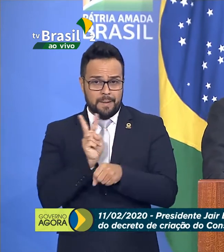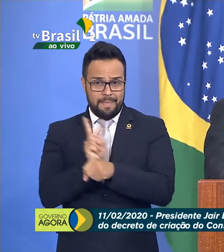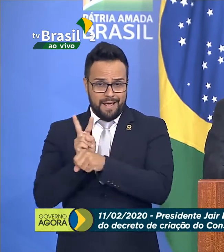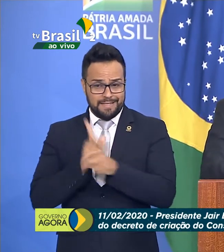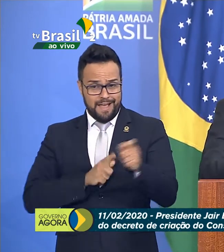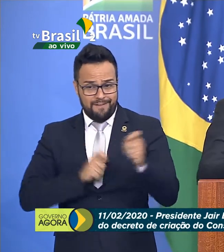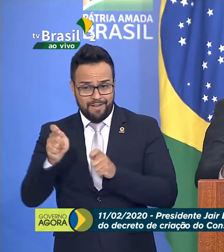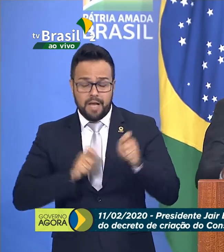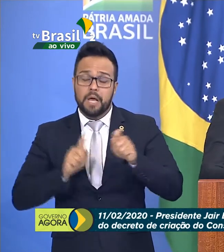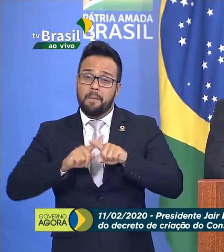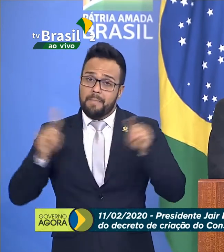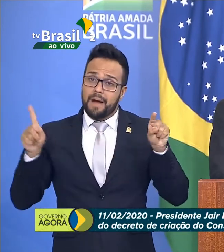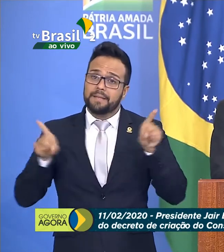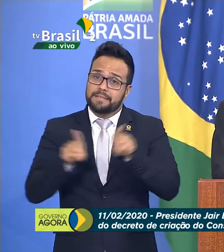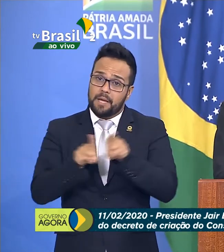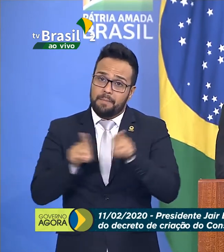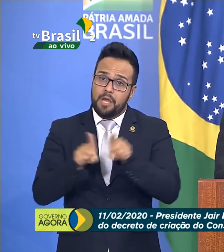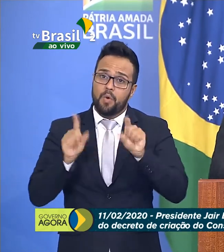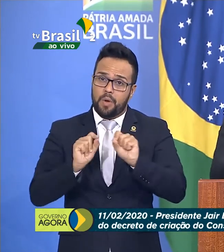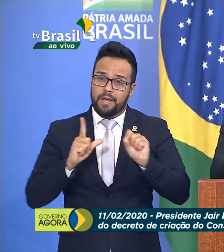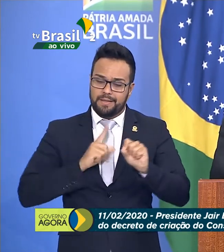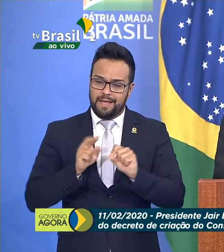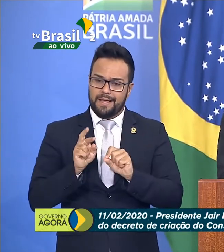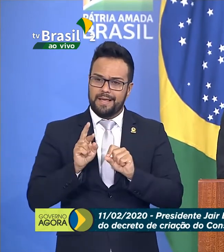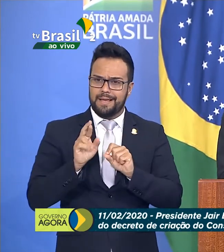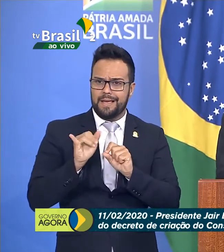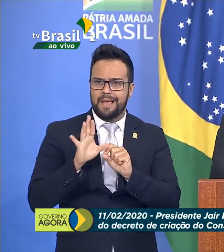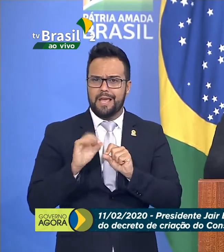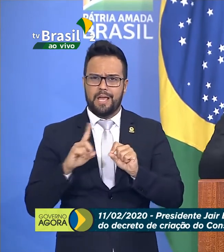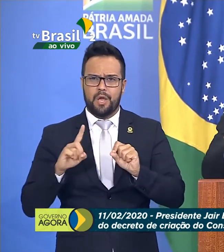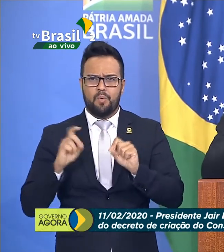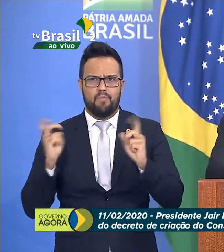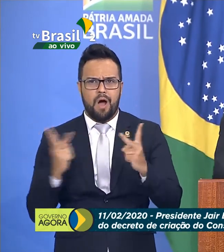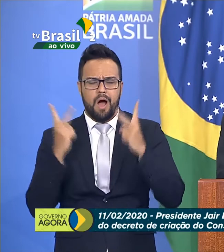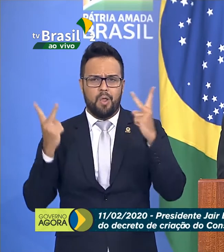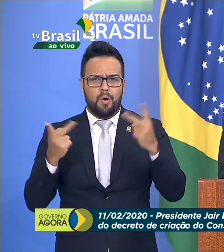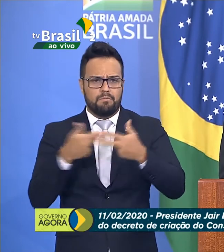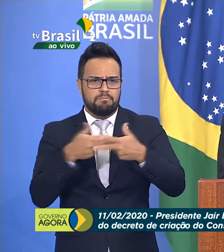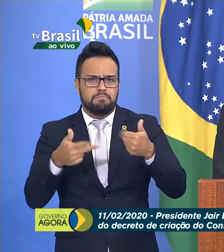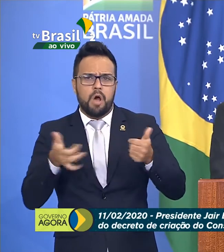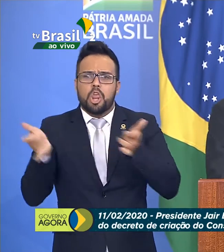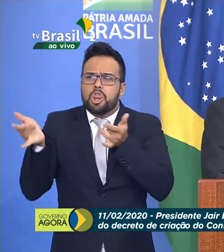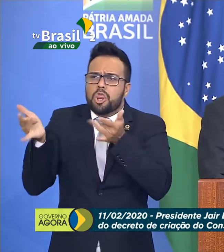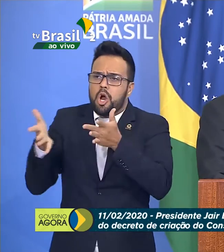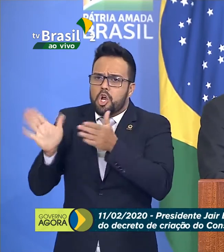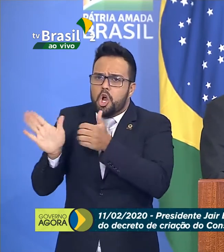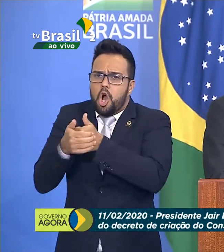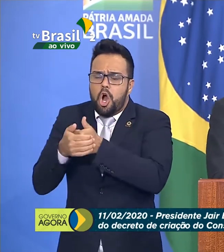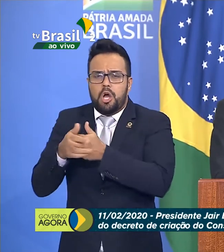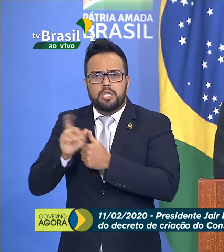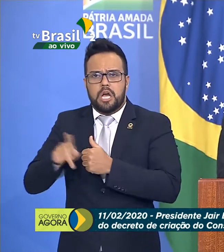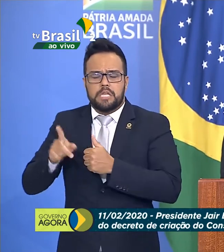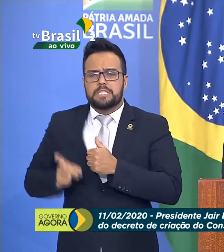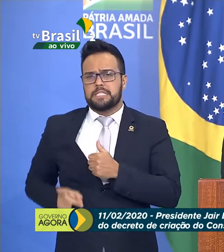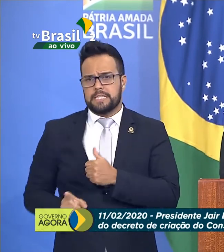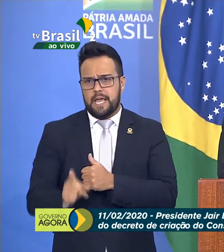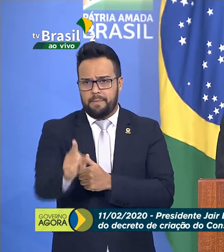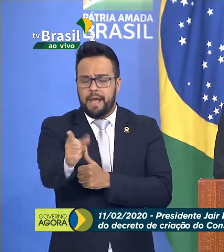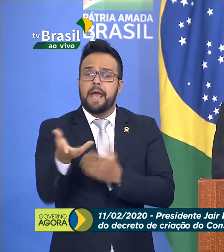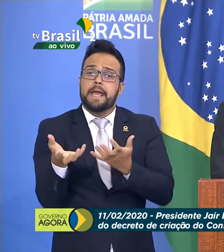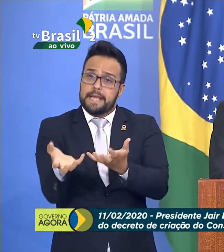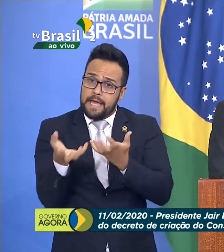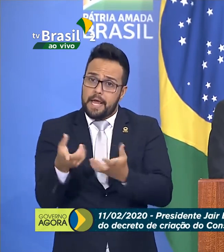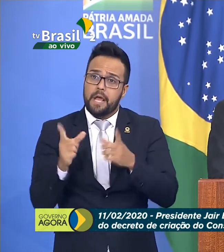mas que também os seus bens não fiquem lá simplesmente escondidos para sempre. Queremos a